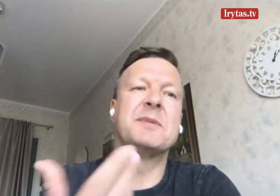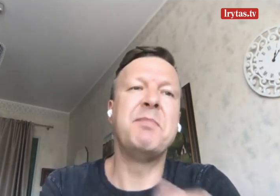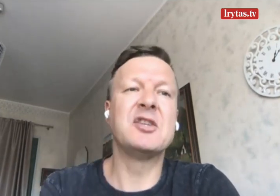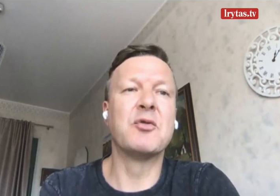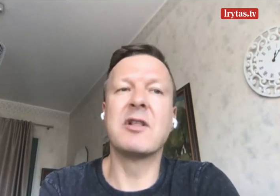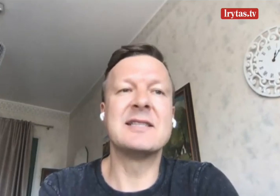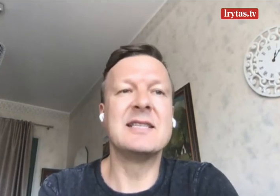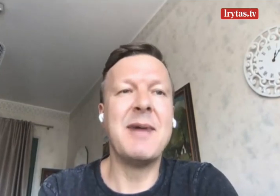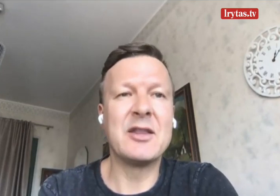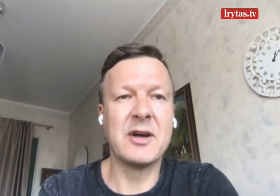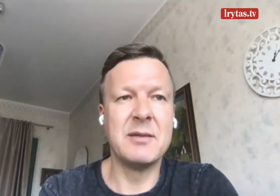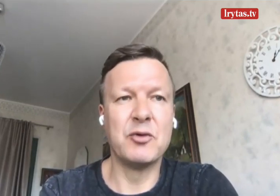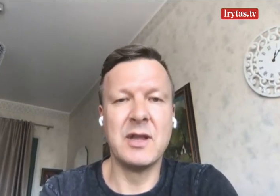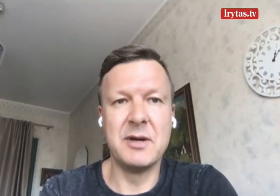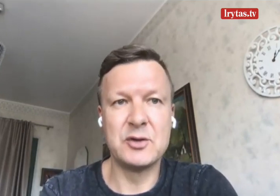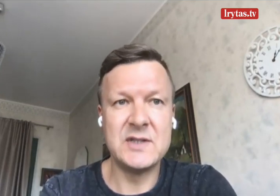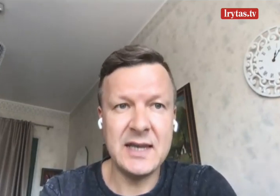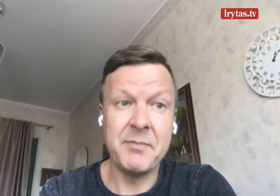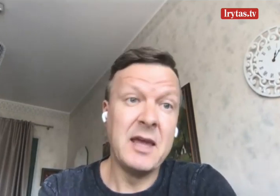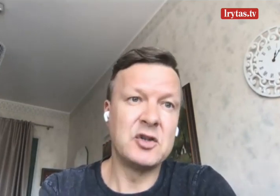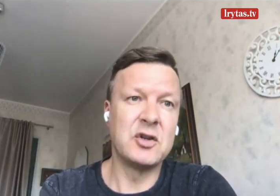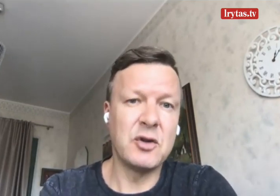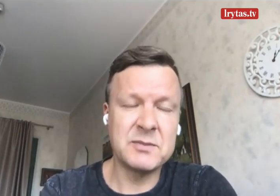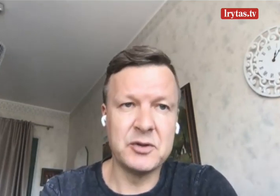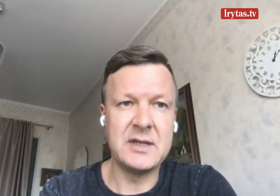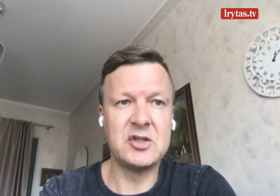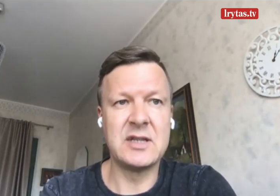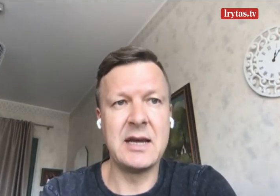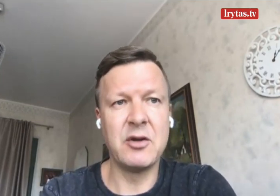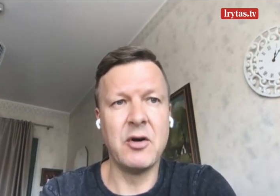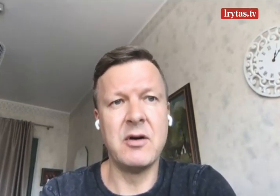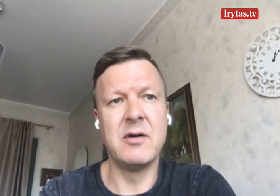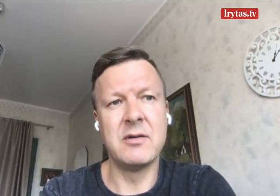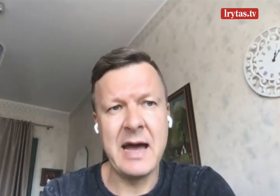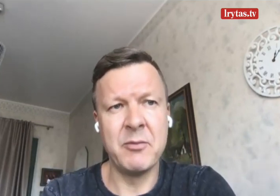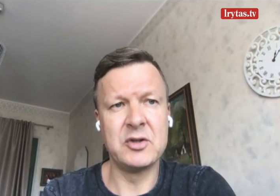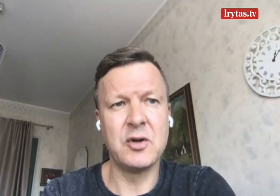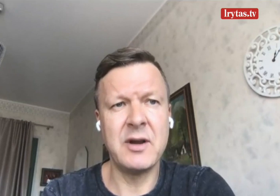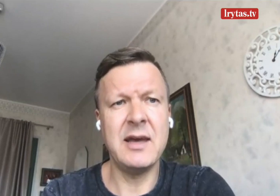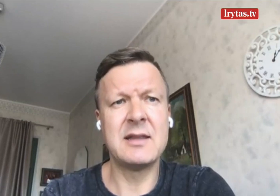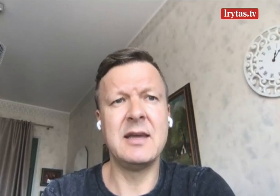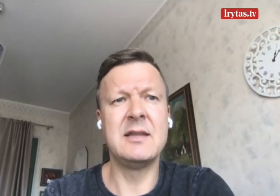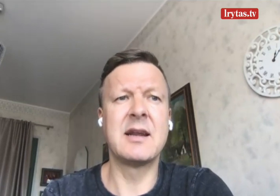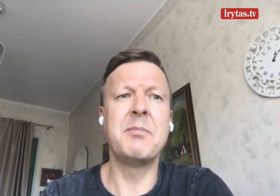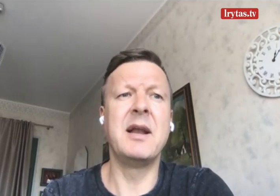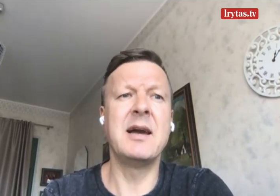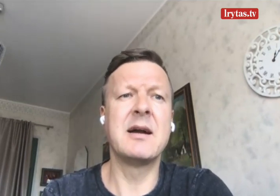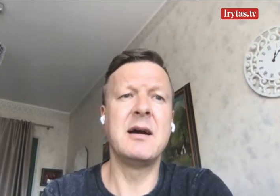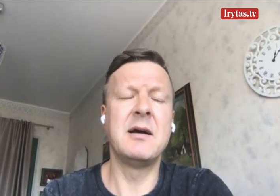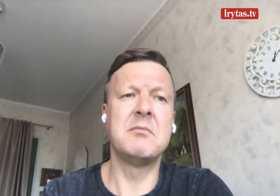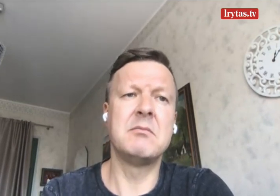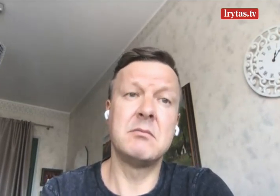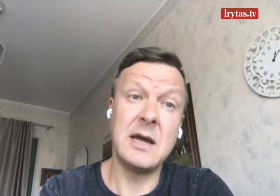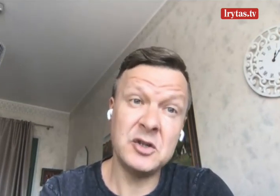aš taip spėčiau, kol kas nesimato, kad tai būtų labai susiję. Iš kitos pusės šita jo namo istorija tai tikrai